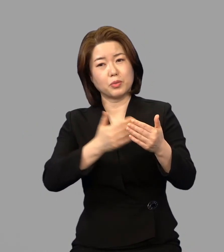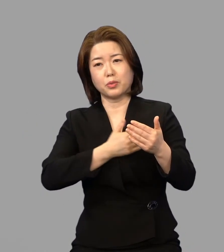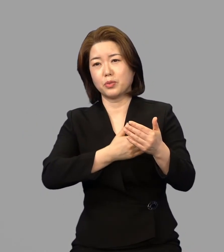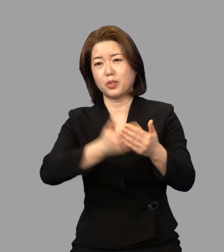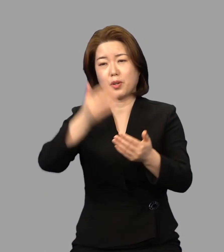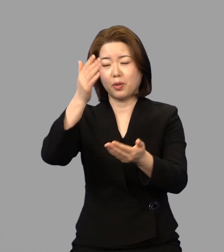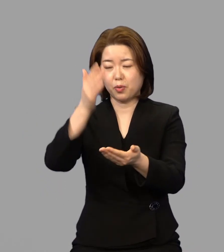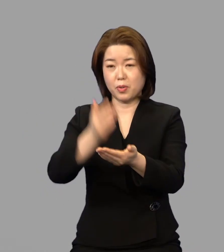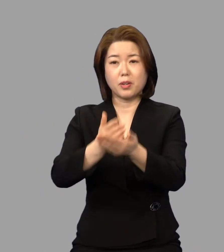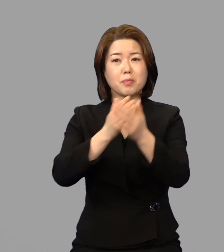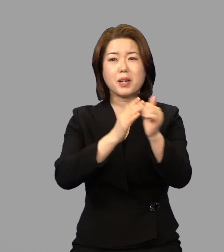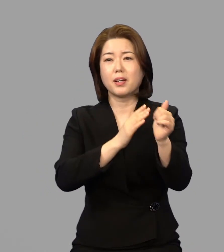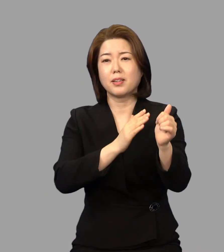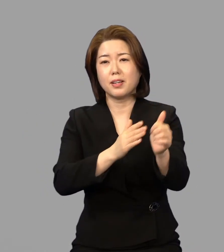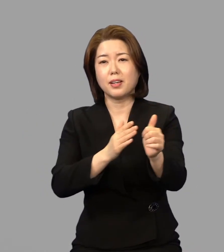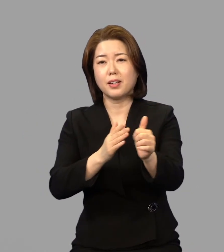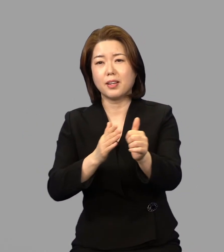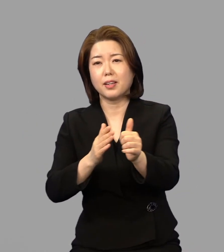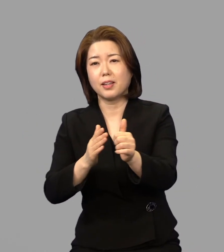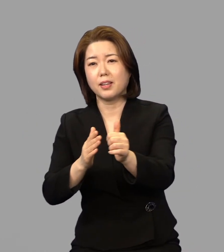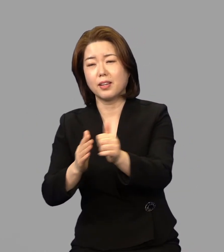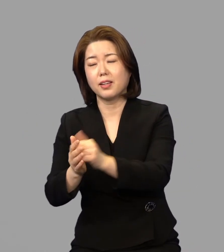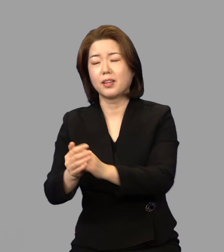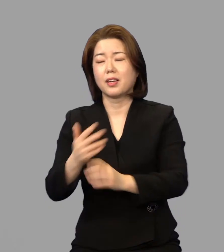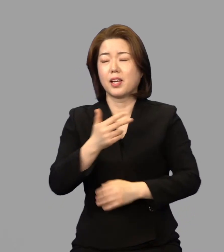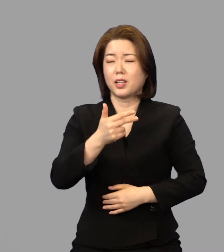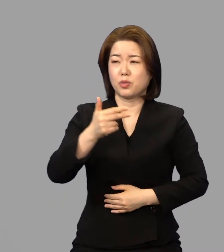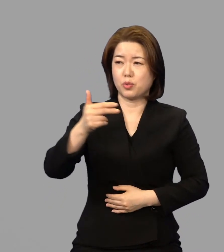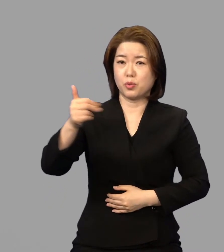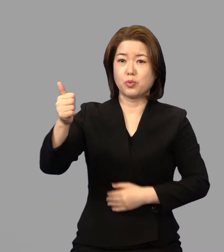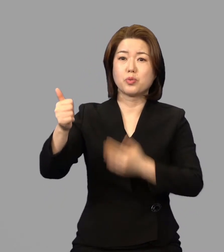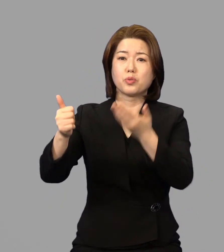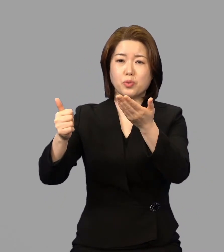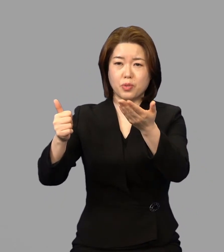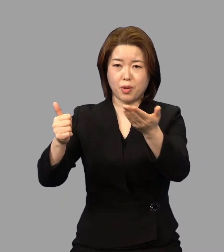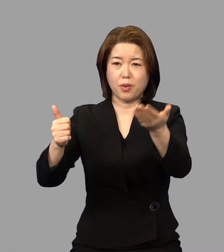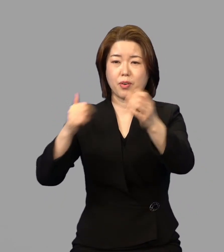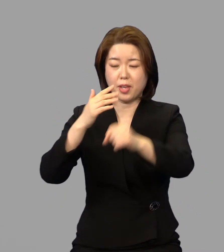아무것도 두려워 말라.